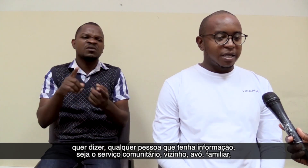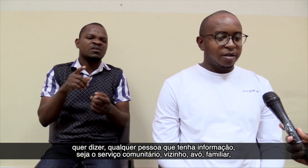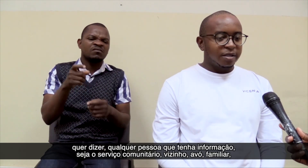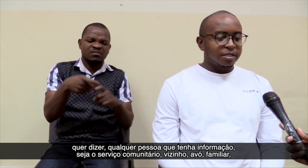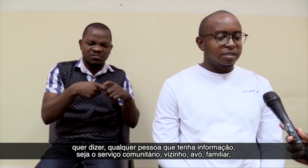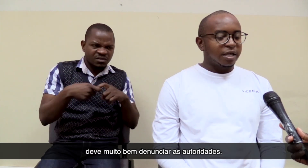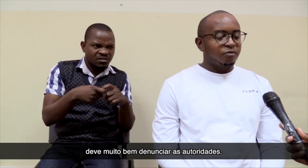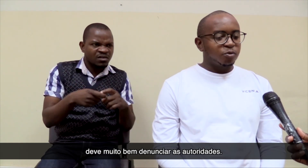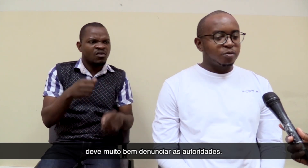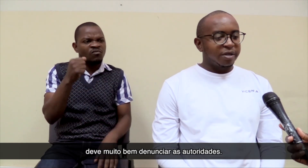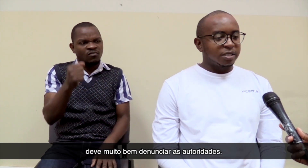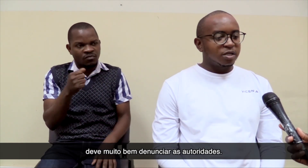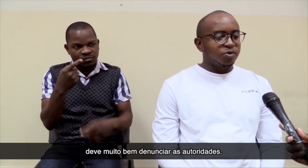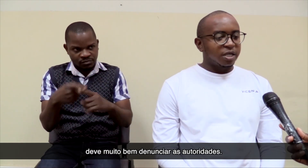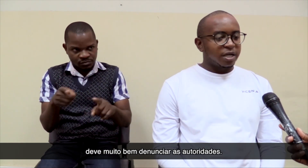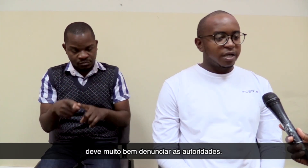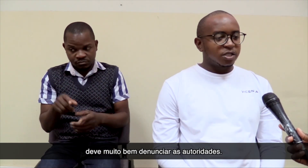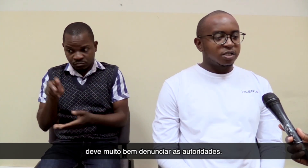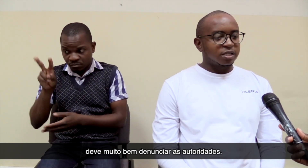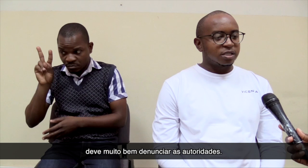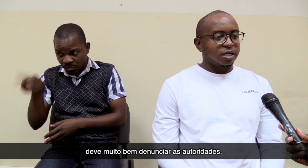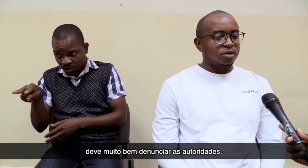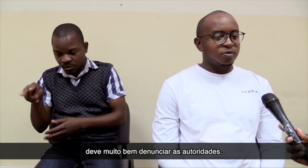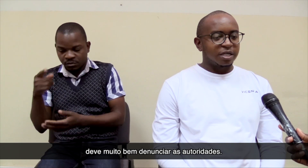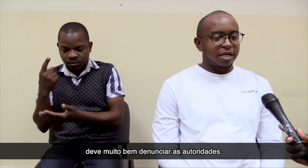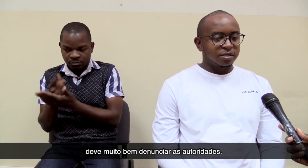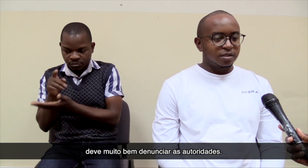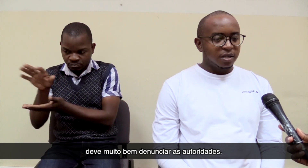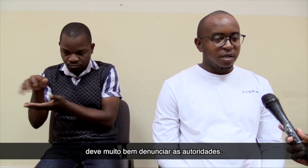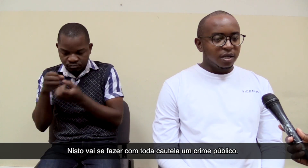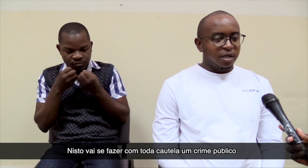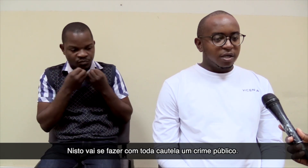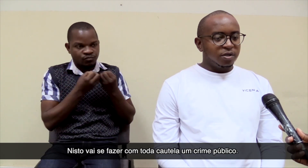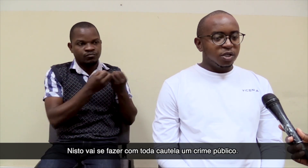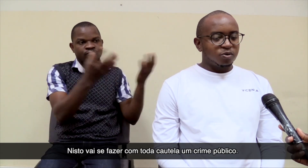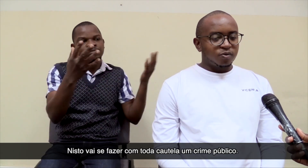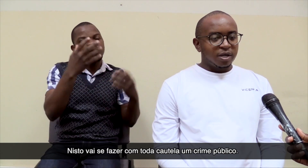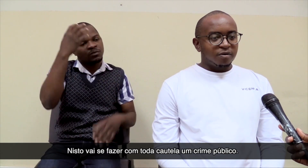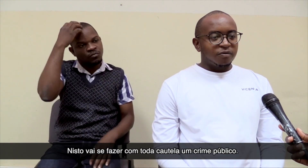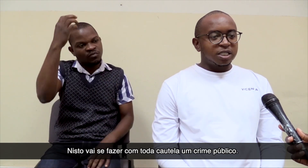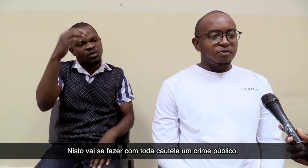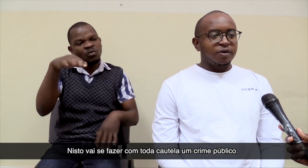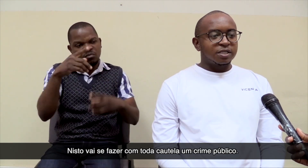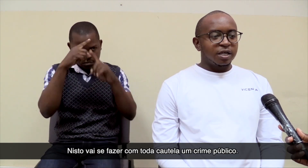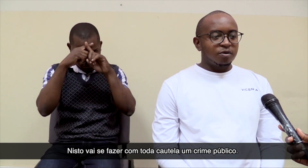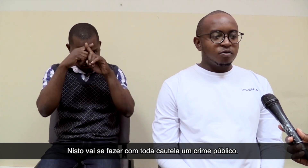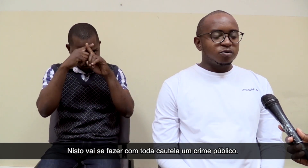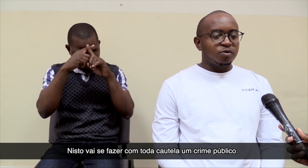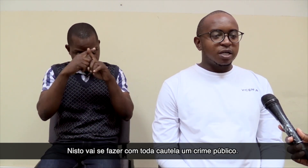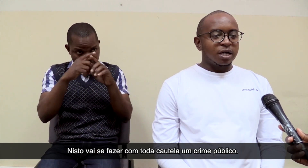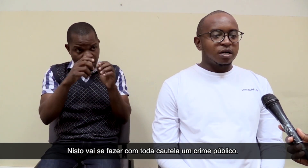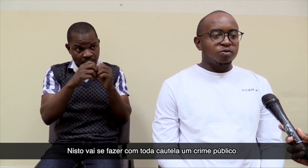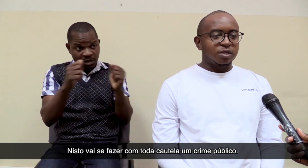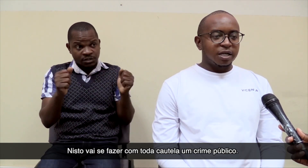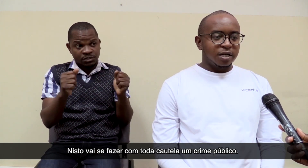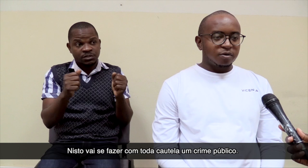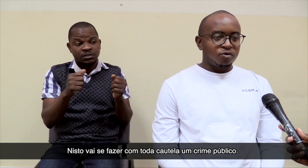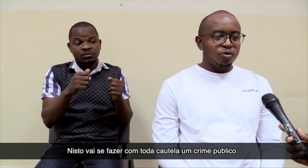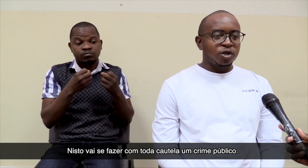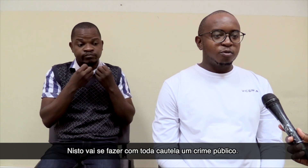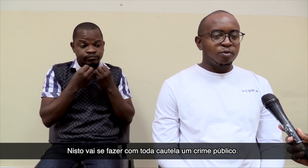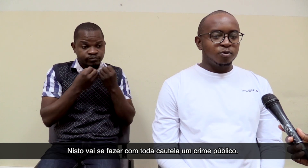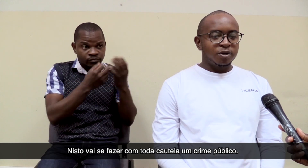com a legislação, significa que esta pessoa já tem uma transmissão que até pode transmitir ao pai a dizer que não, eu não permito com que isso faça. E também já sei quais são os